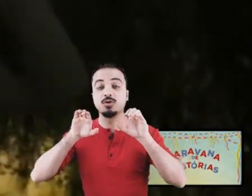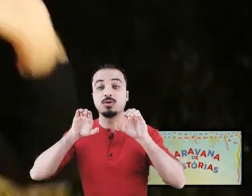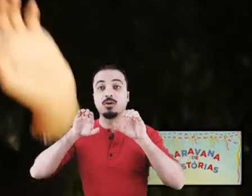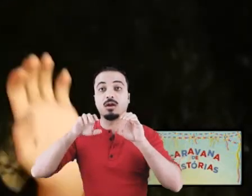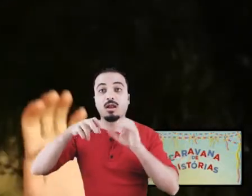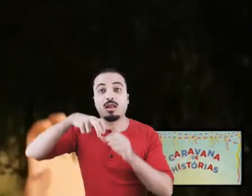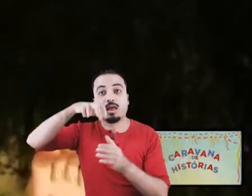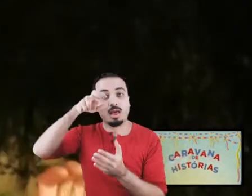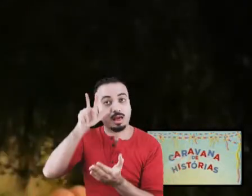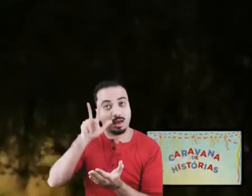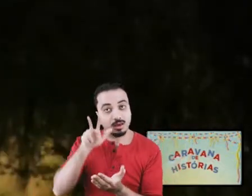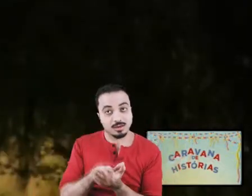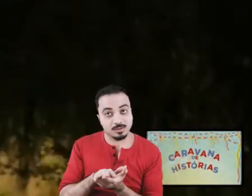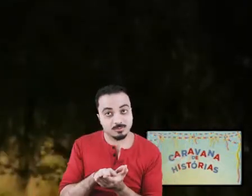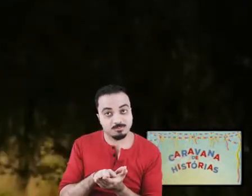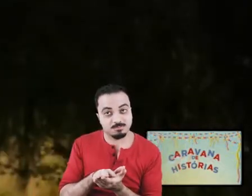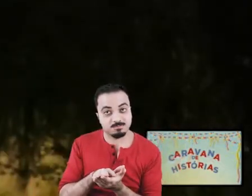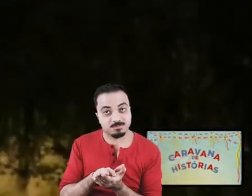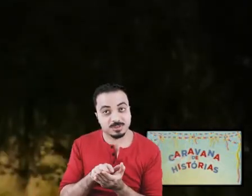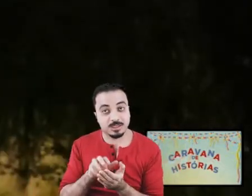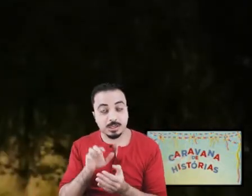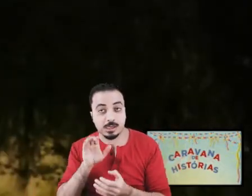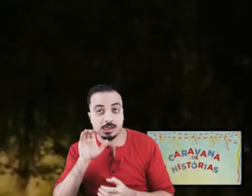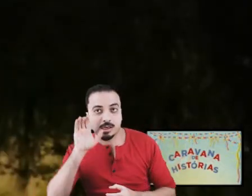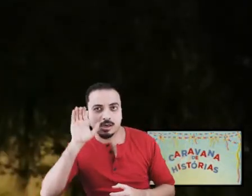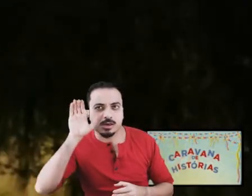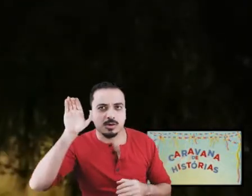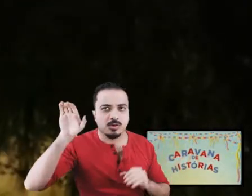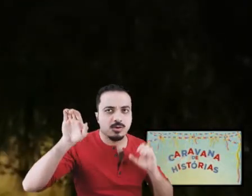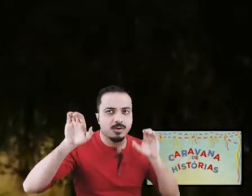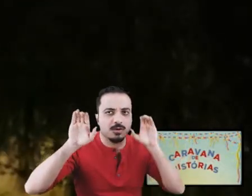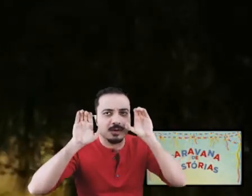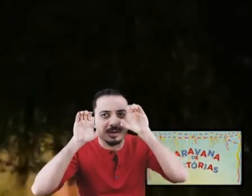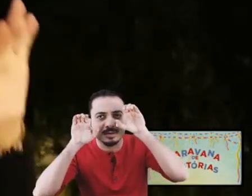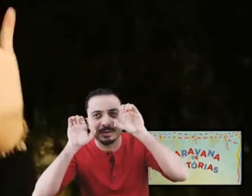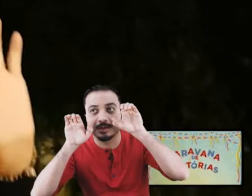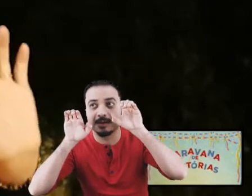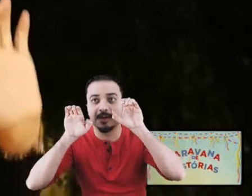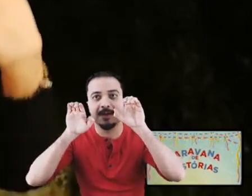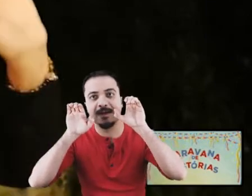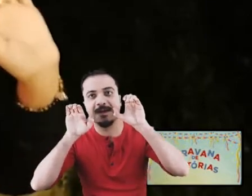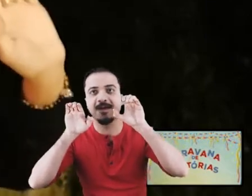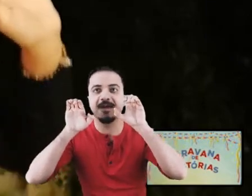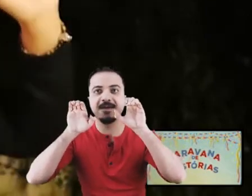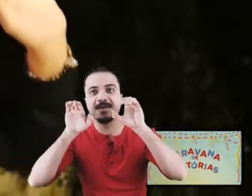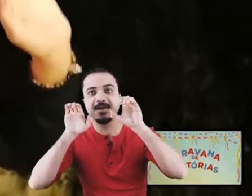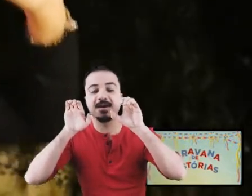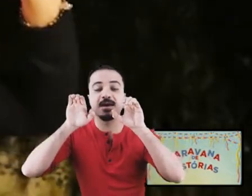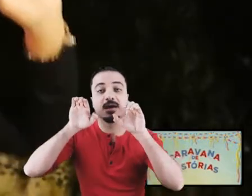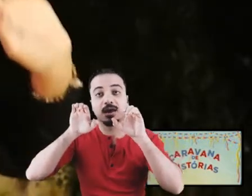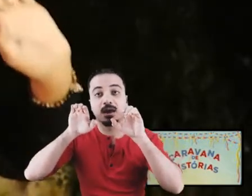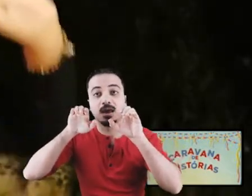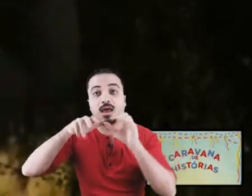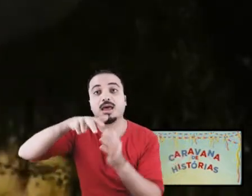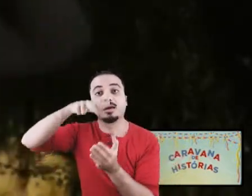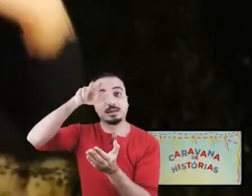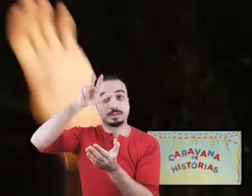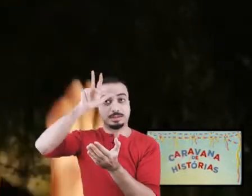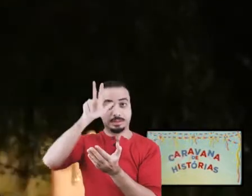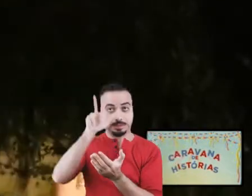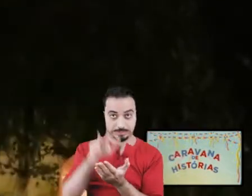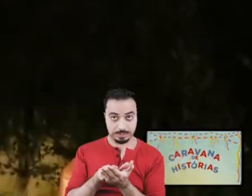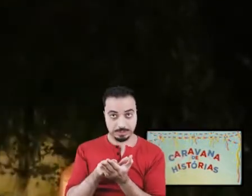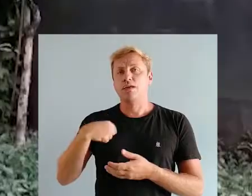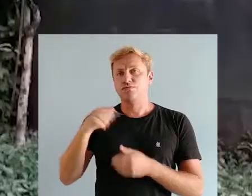sendo realizada uma licitação para aquisição de um canal televisivo que apresentará programas educacionais durante